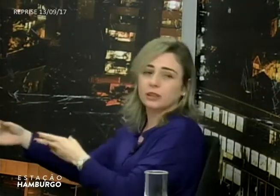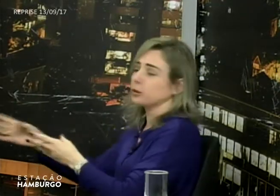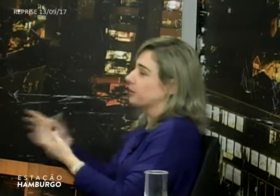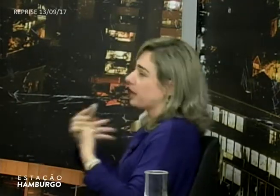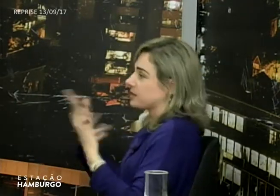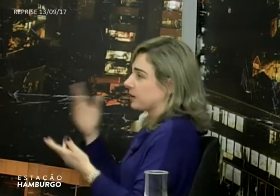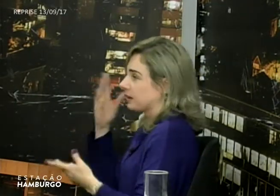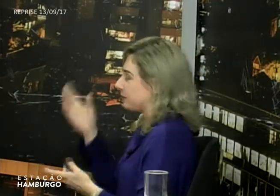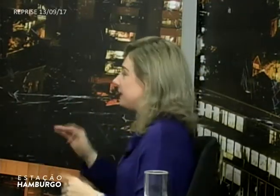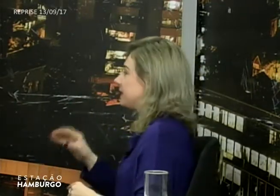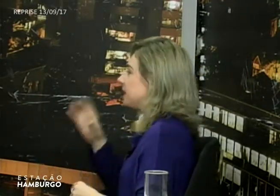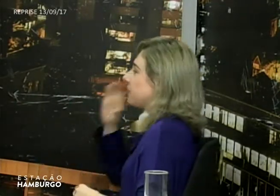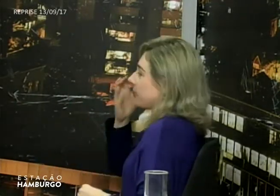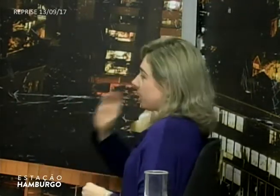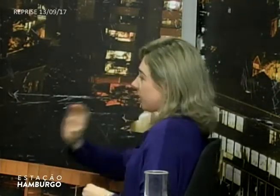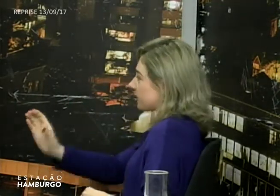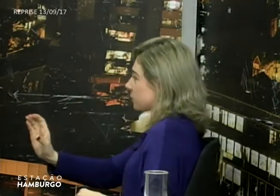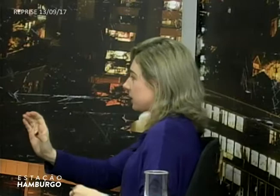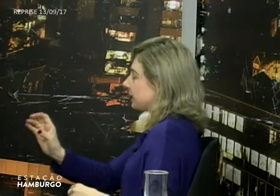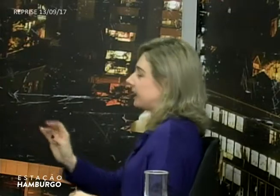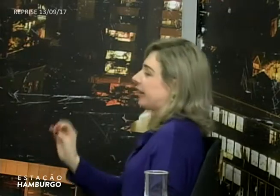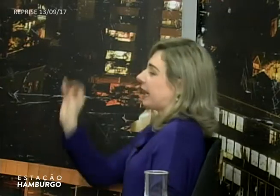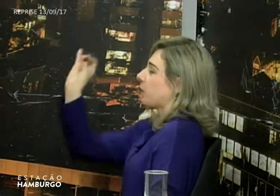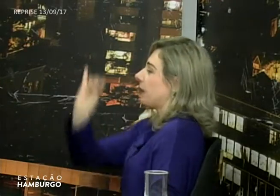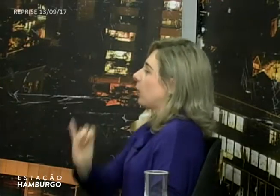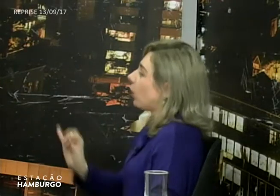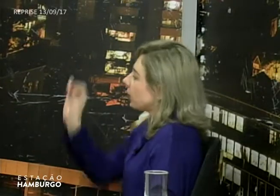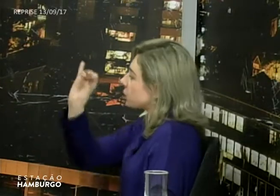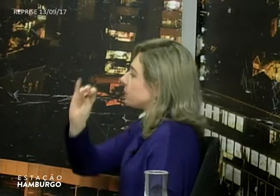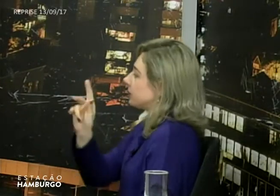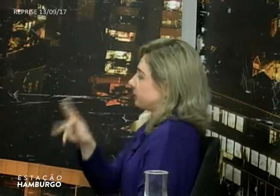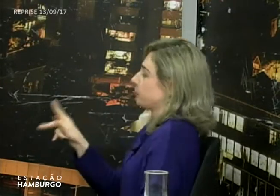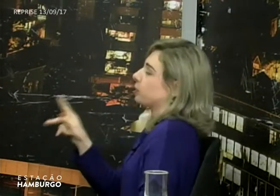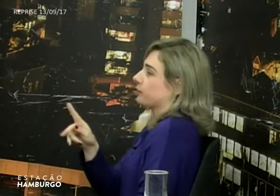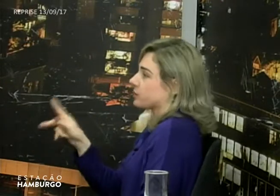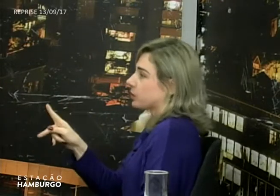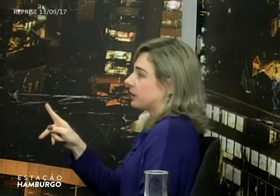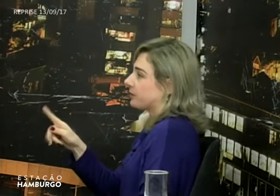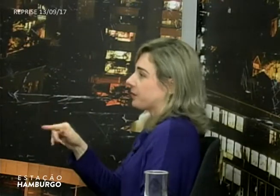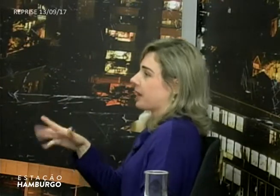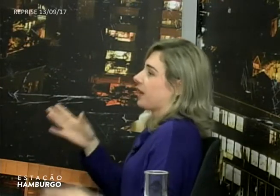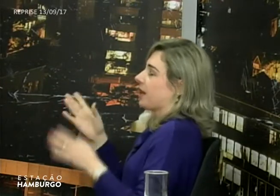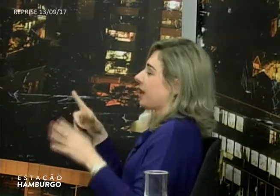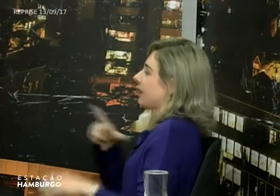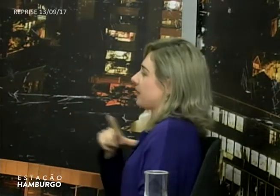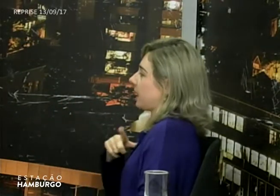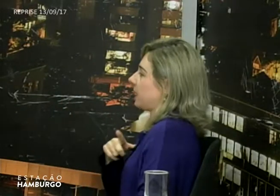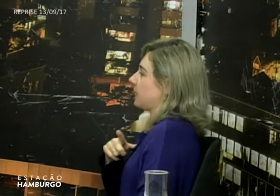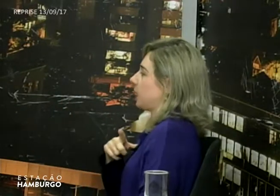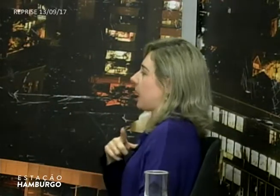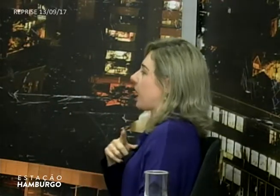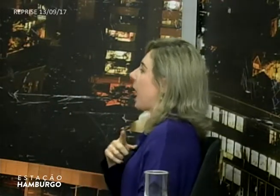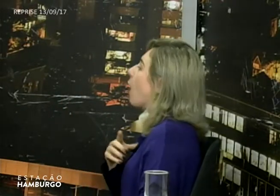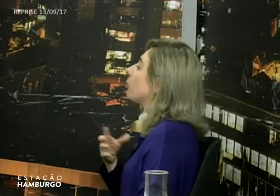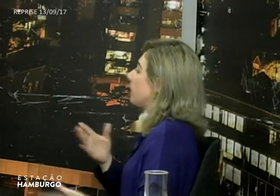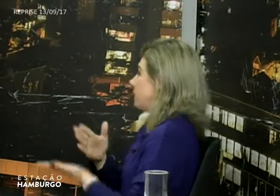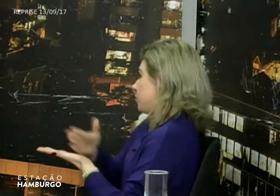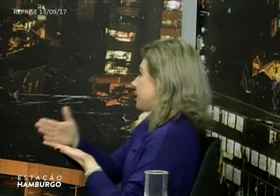olhando para ela, senão ela não vai entender, que a Cristiane é uma ótima professora. Ela tem a